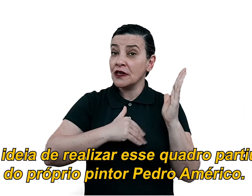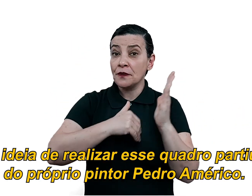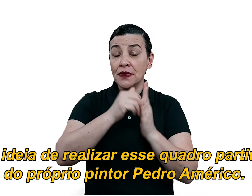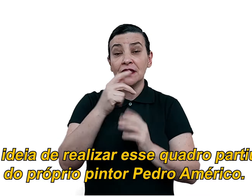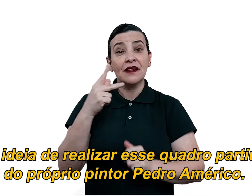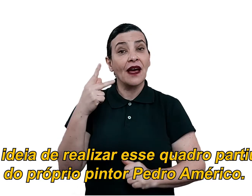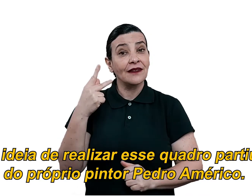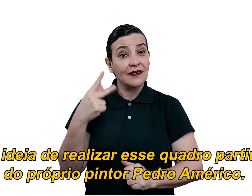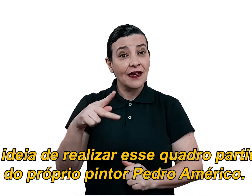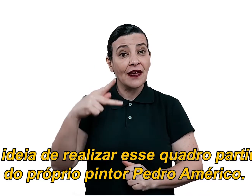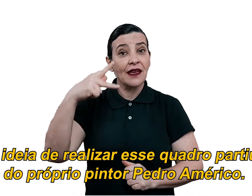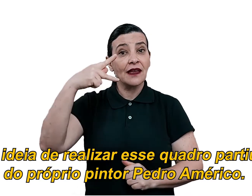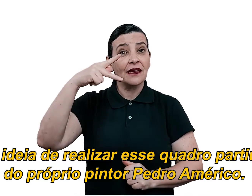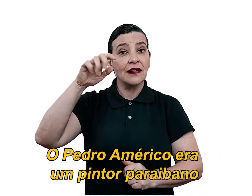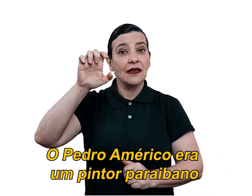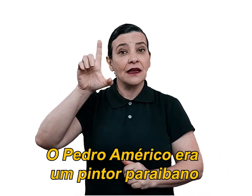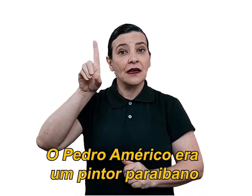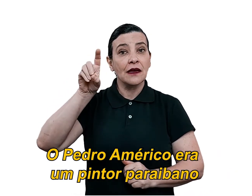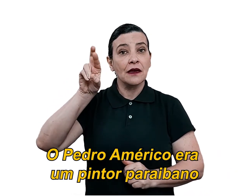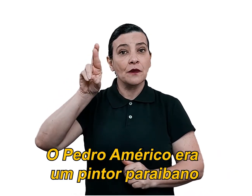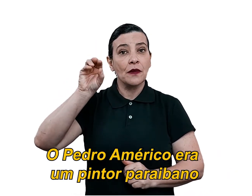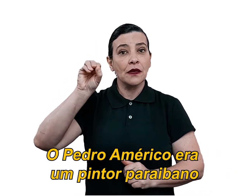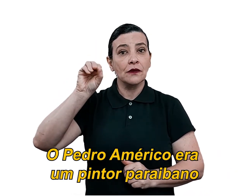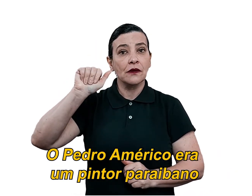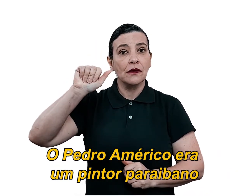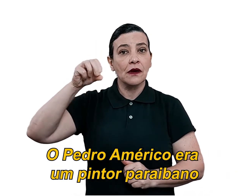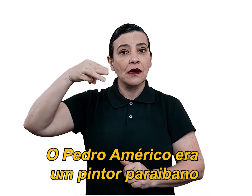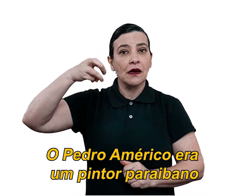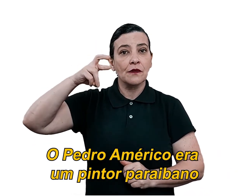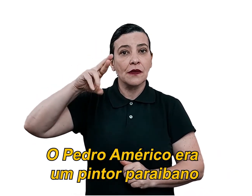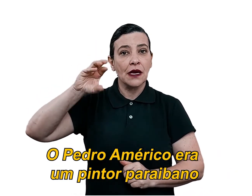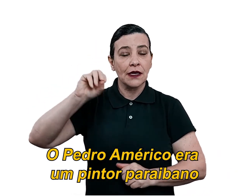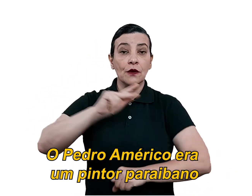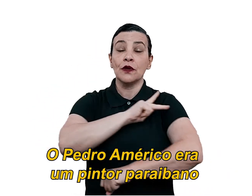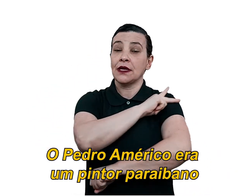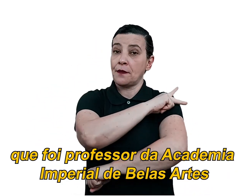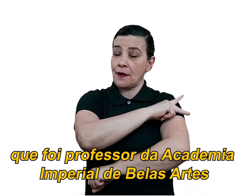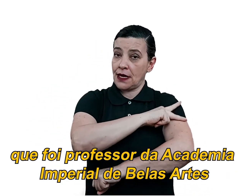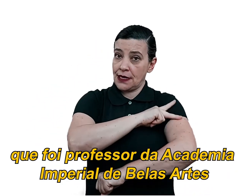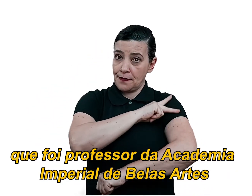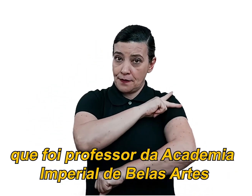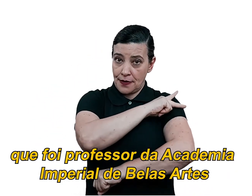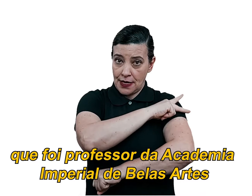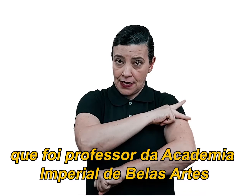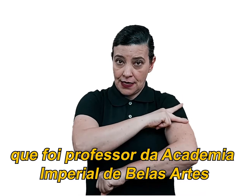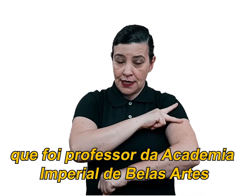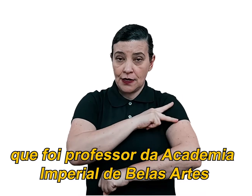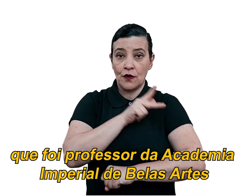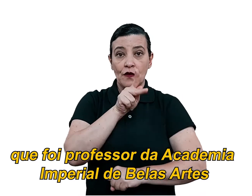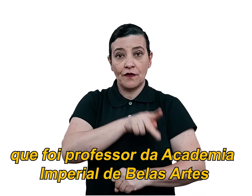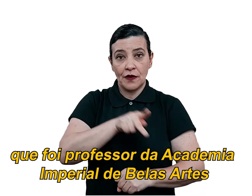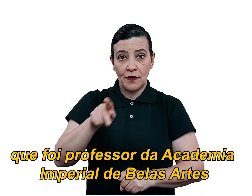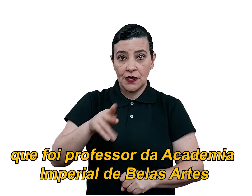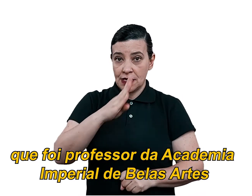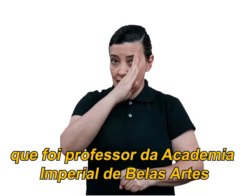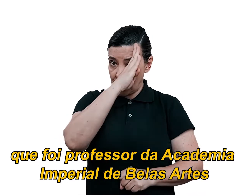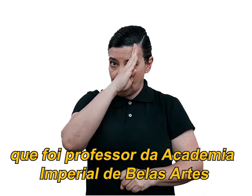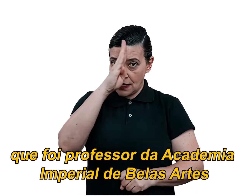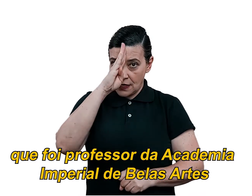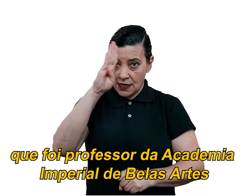pintor, Pedro Américo. O Pedro Américo era um pintor paraibano, que foi professor da Academia Imperial de Belas